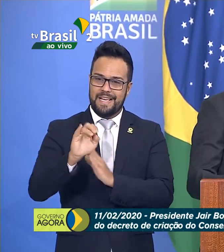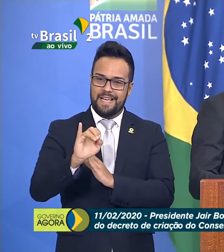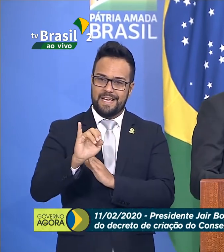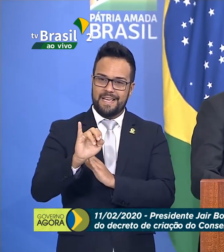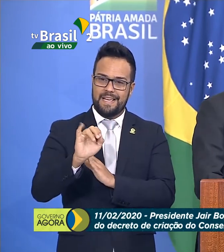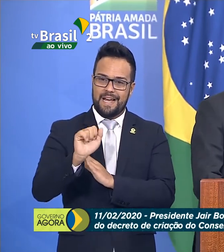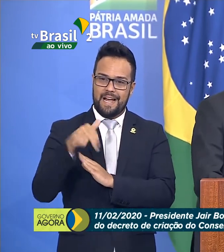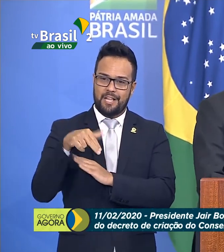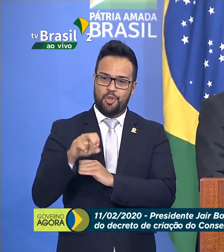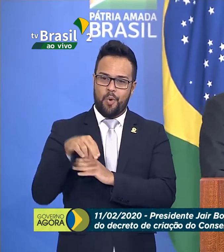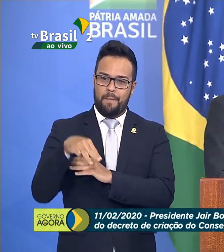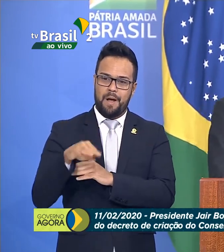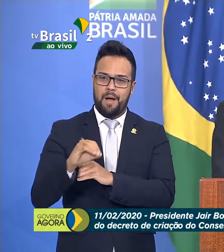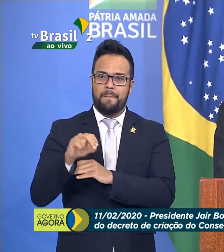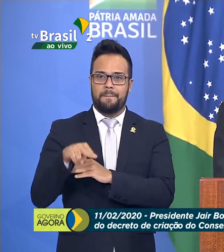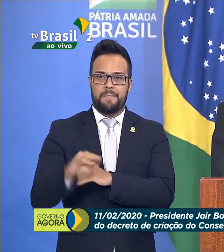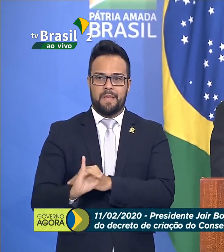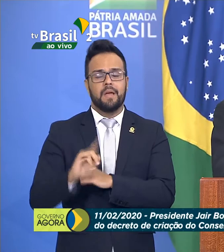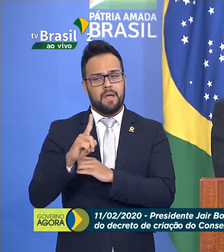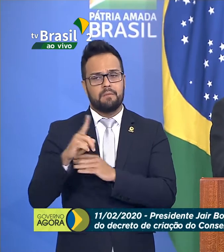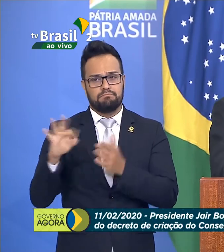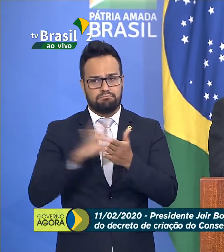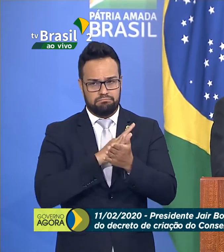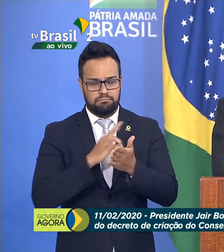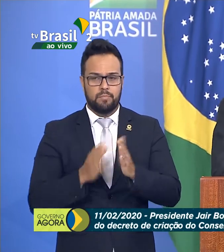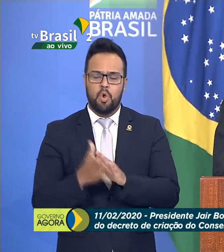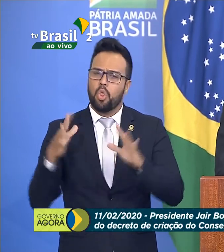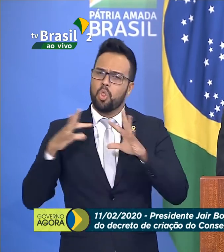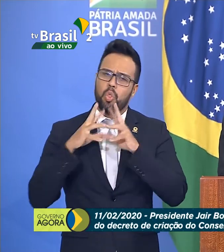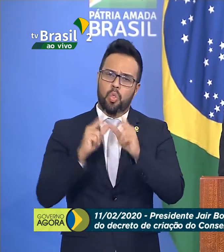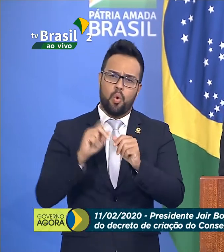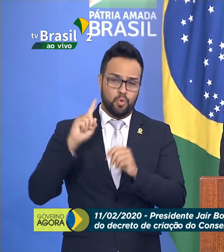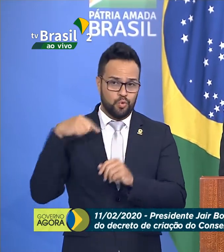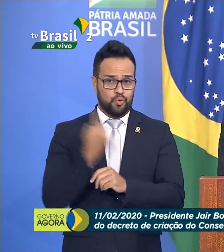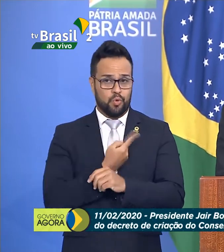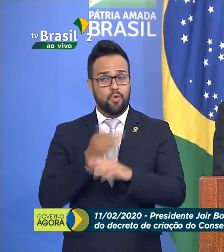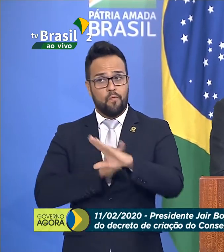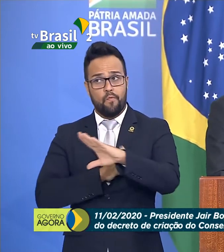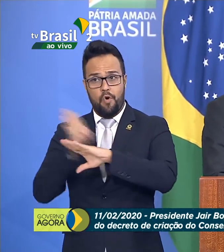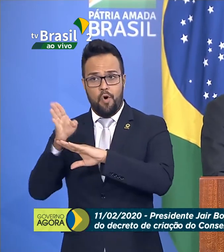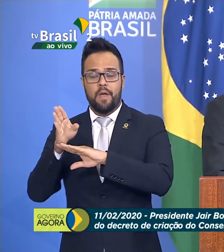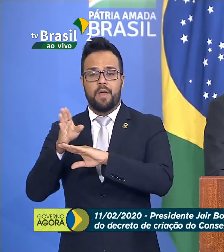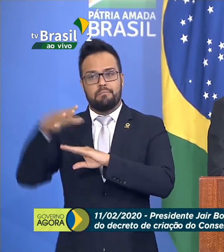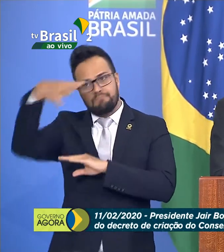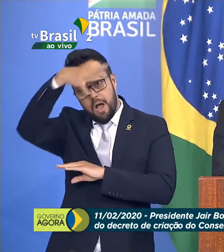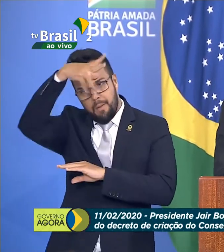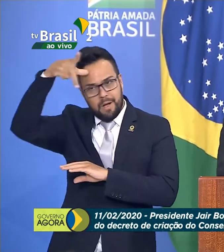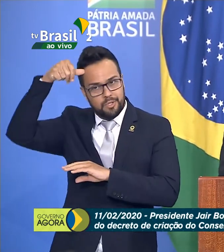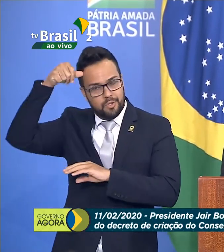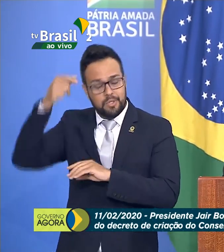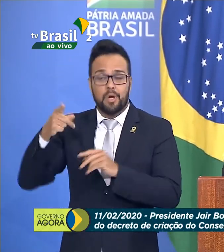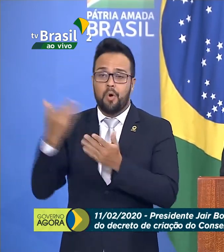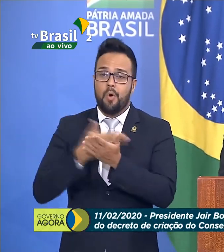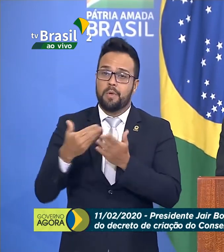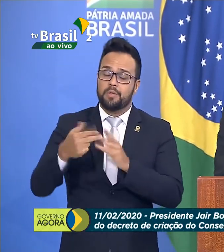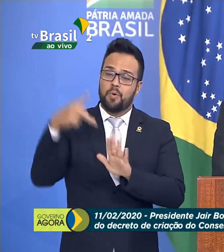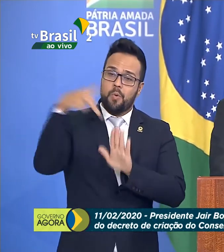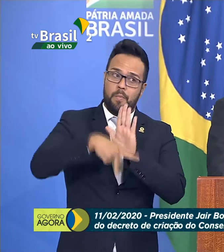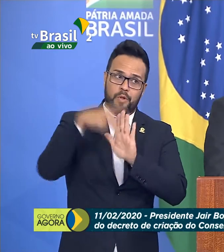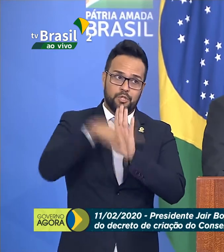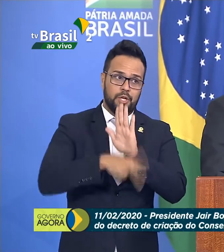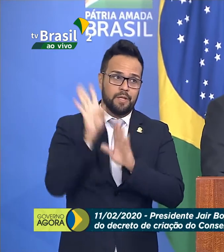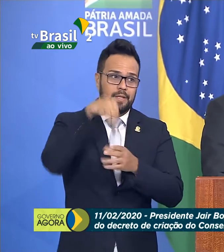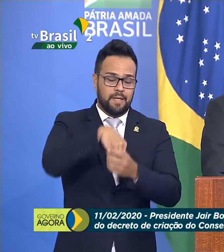Eu, obviamente, como parlamentar, todos nós somos do Amazonas, entrei com um projeto de decreto